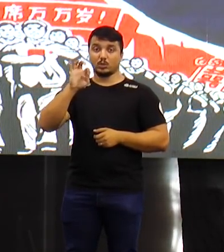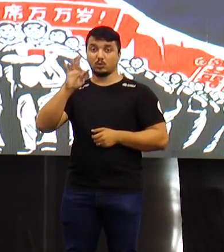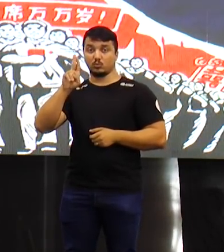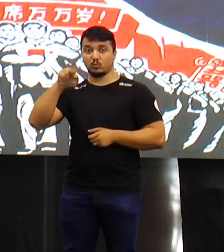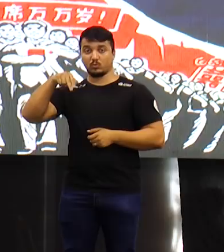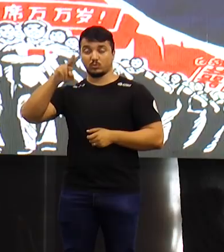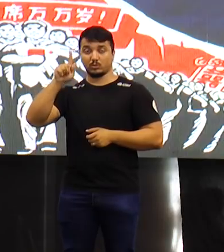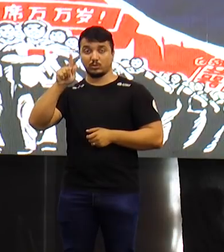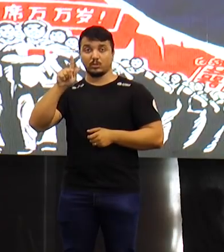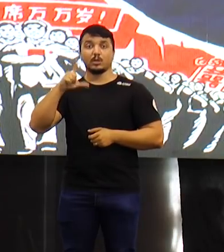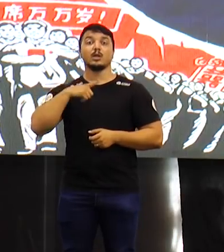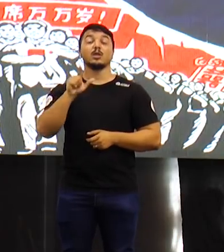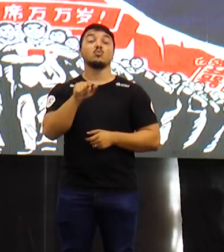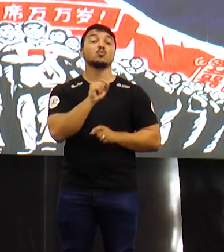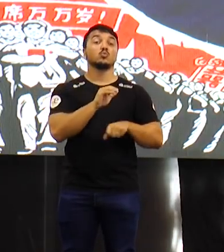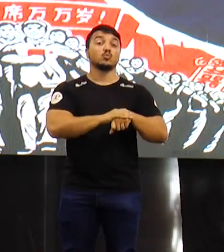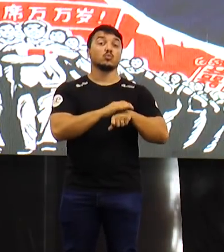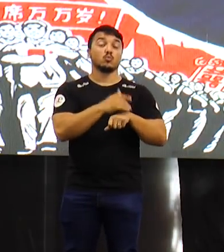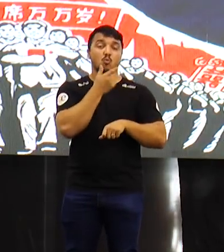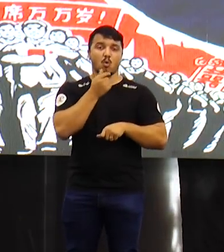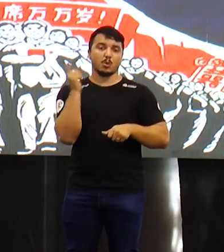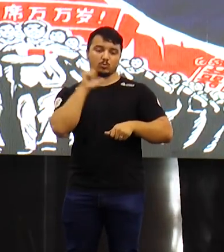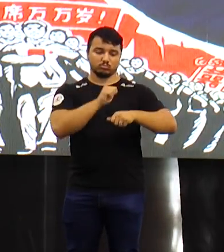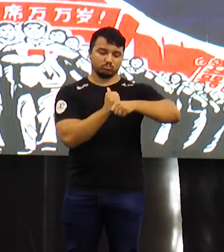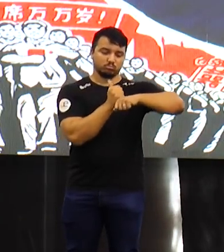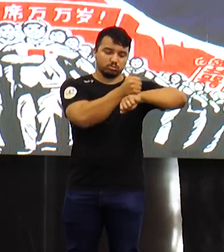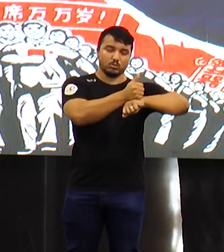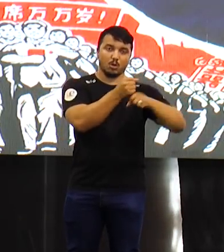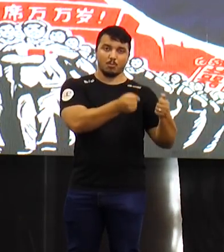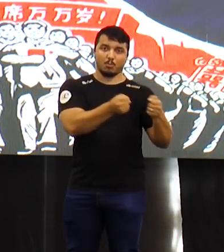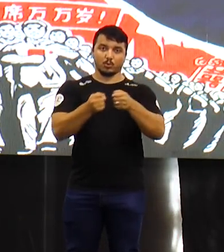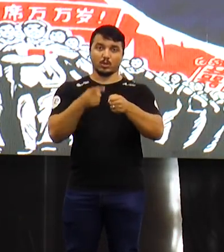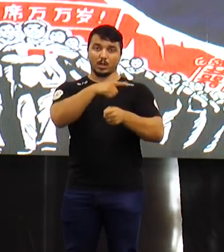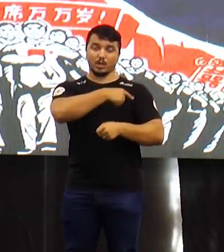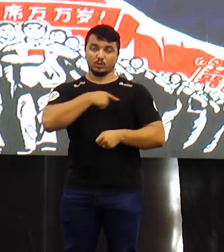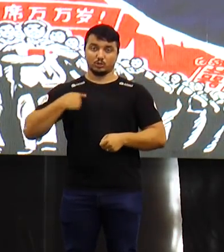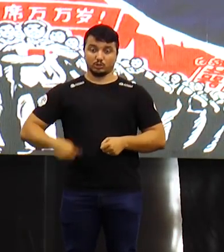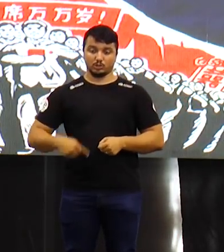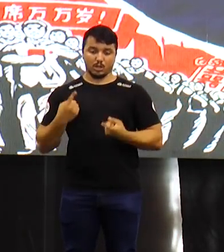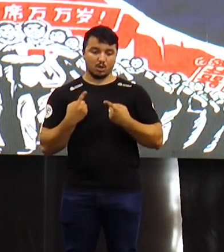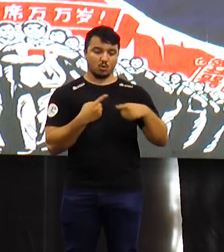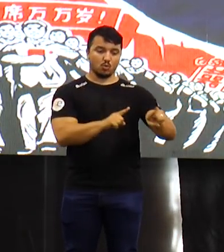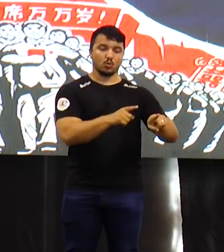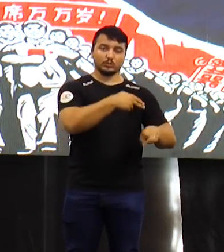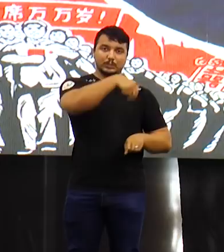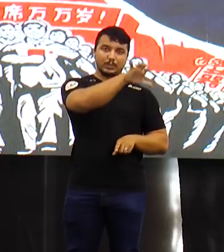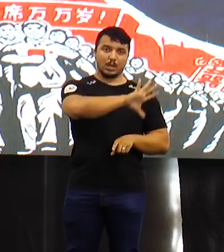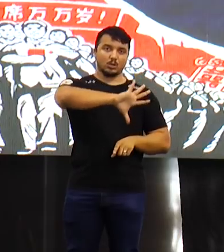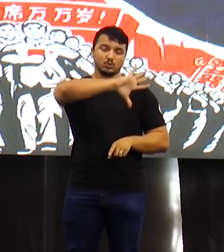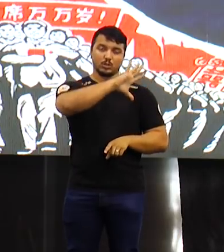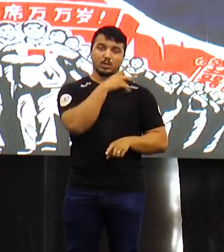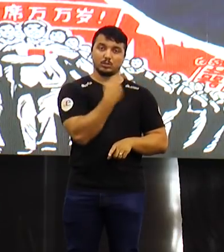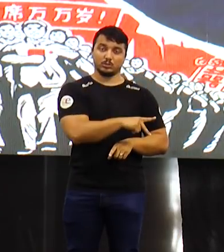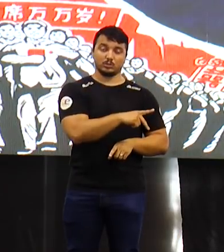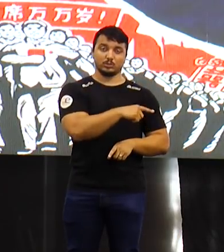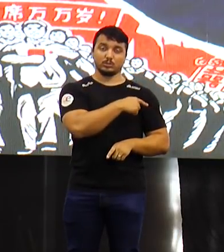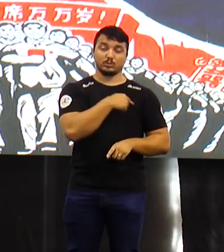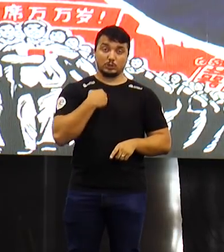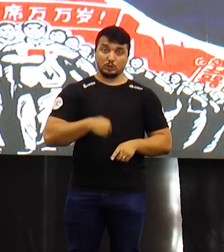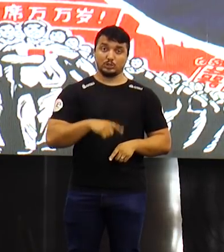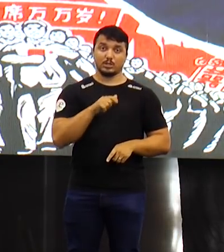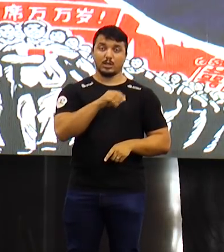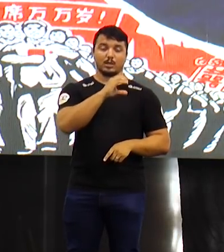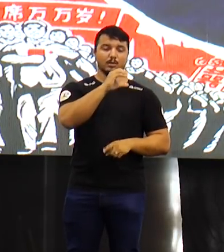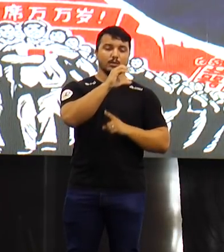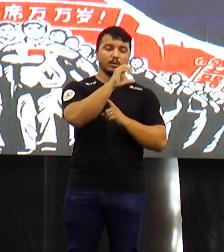foto, ele vai tomar o poder na China, derrotando as forças nacionalistas de